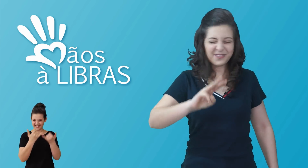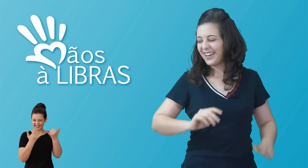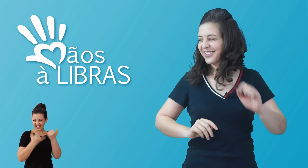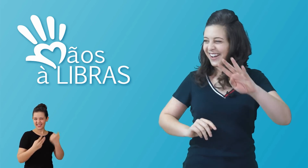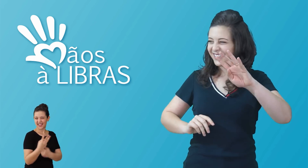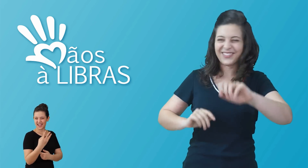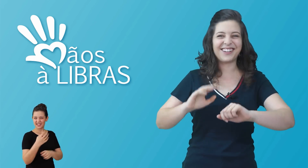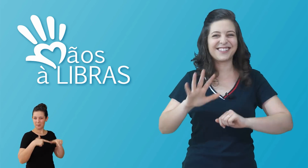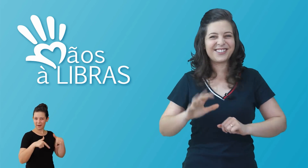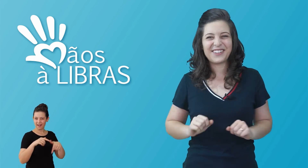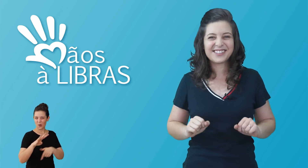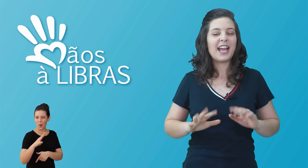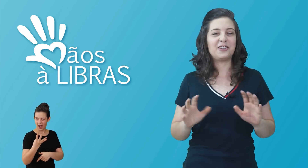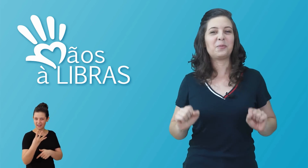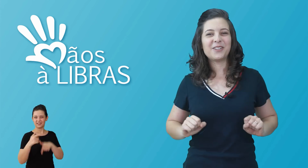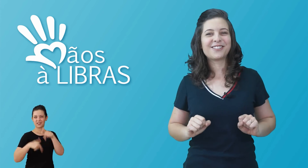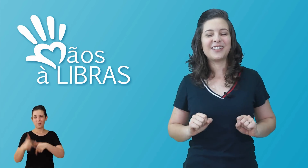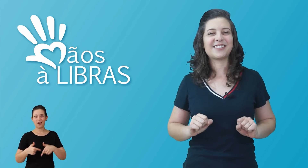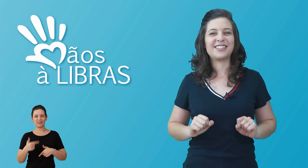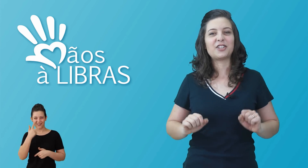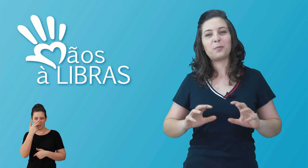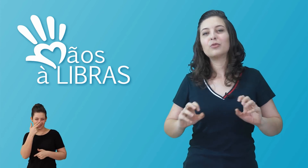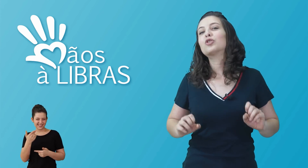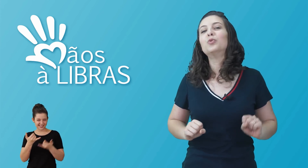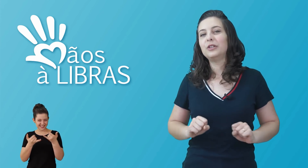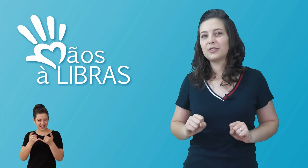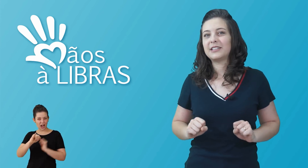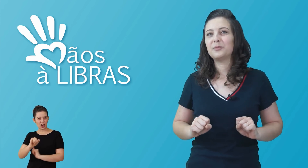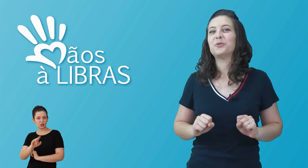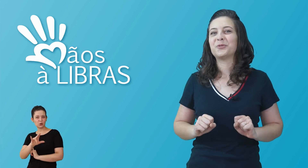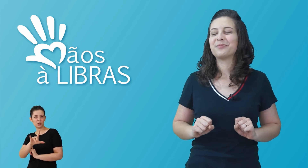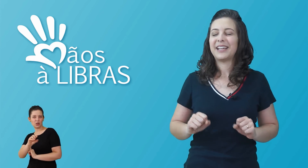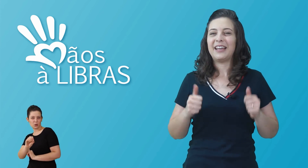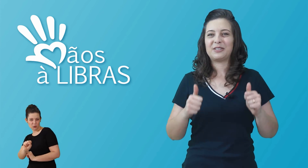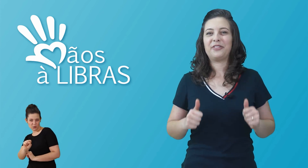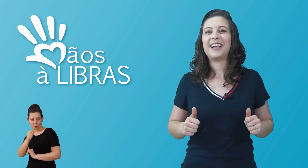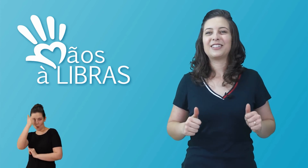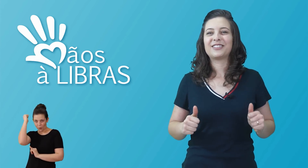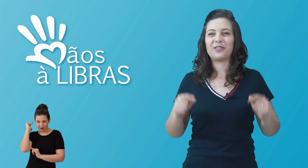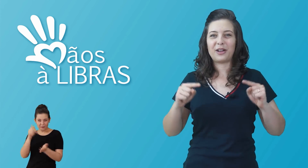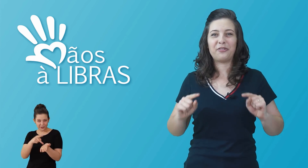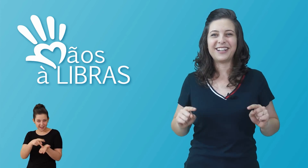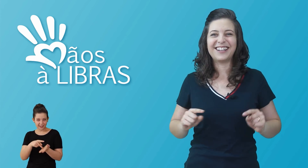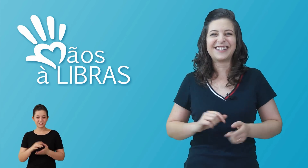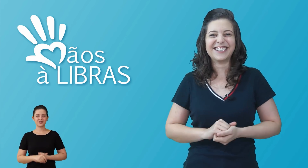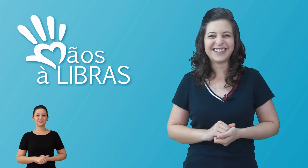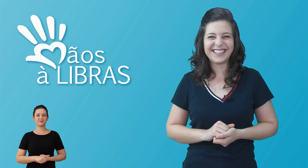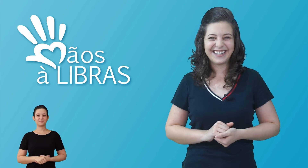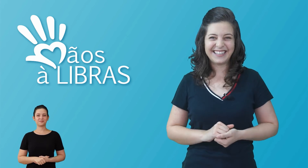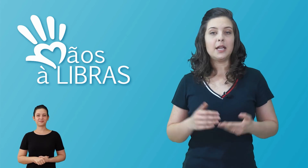3 empregos, 4 empregos, 5 empregos. É tipo isso mesmo. A gente é tipo um Július nesse mundo. Isso é verdade. Só falo